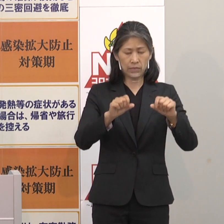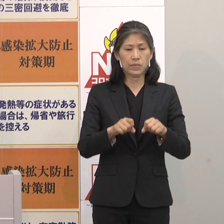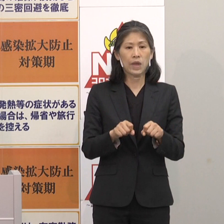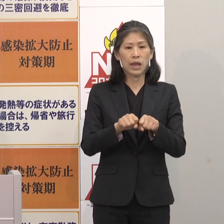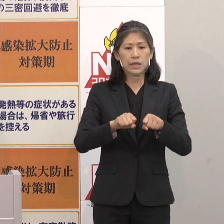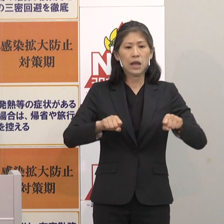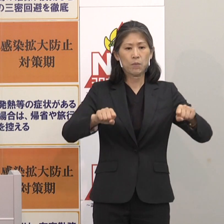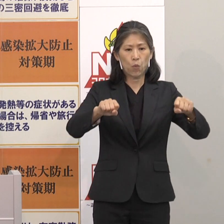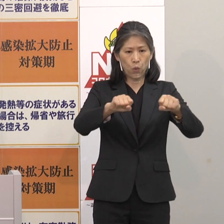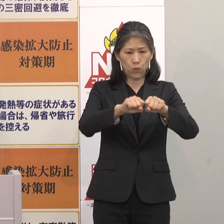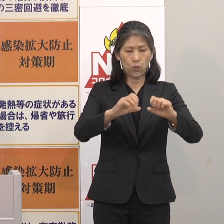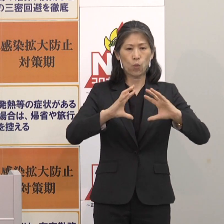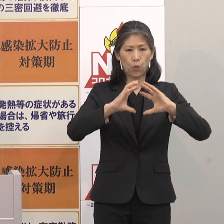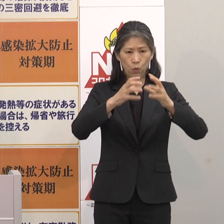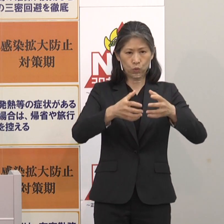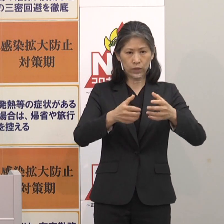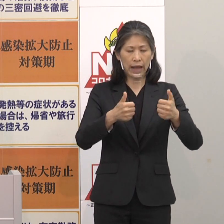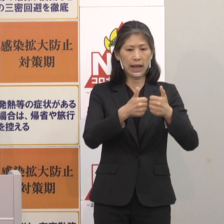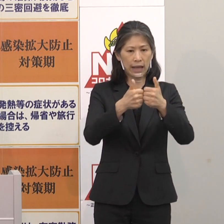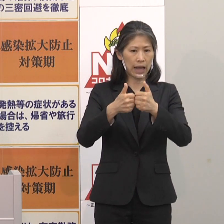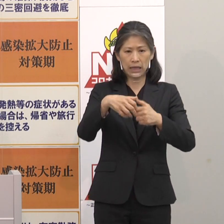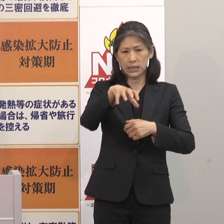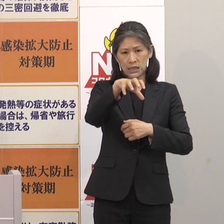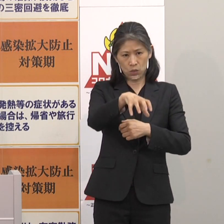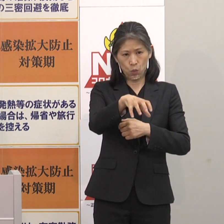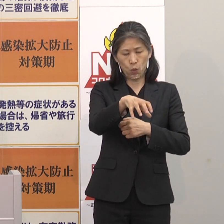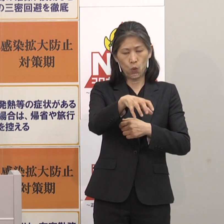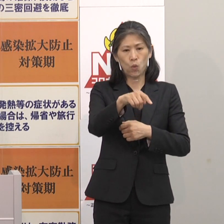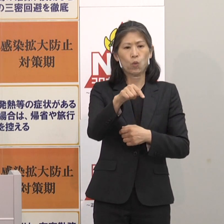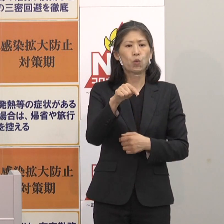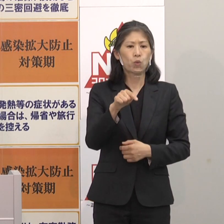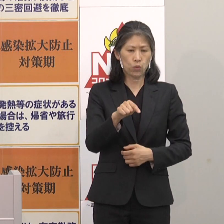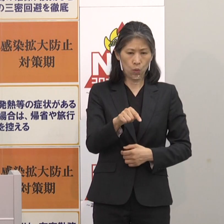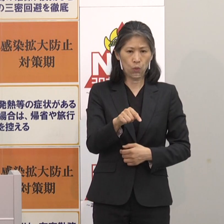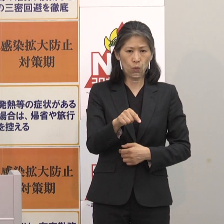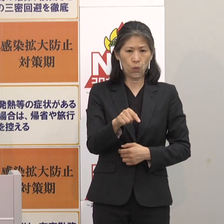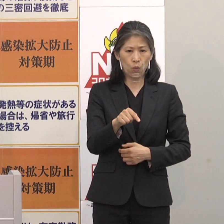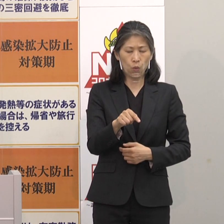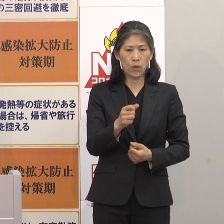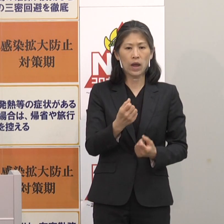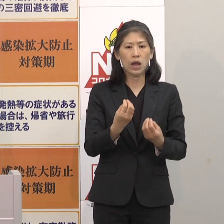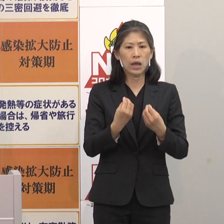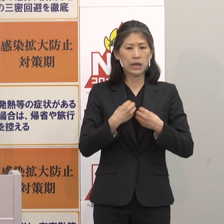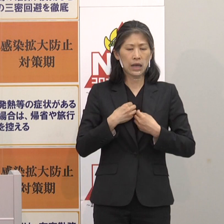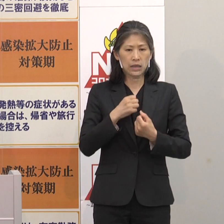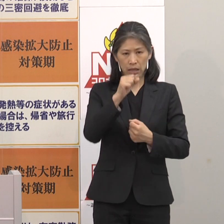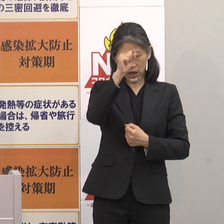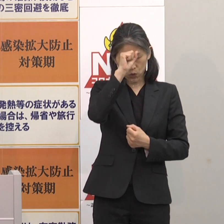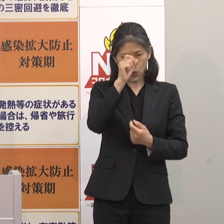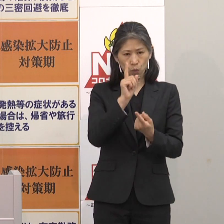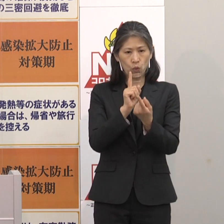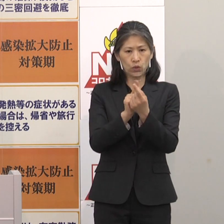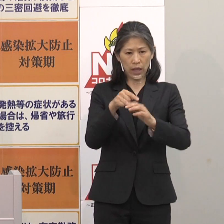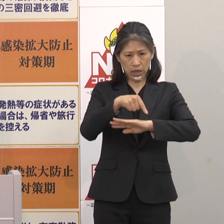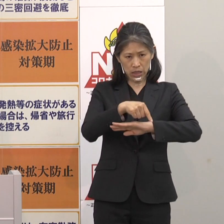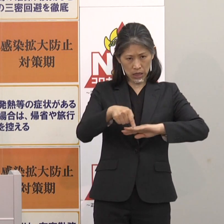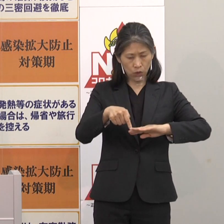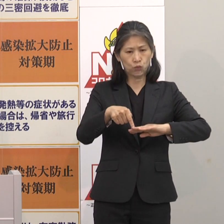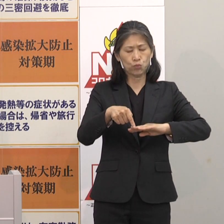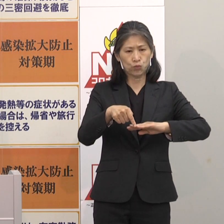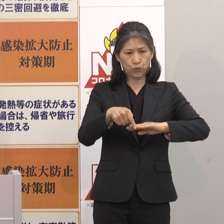いち早くですね、そのいわゆる感染症対策のですね、国際的